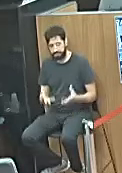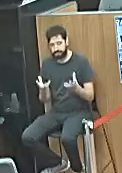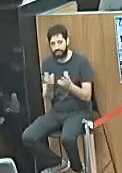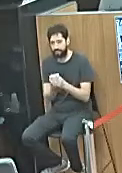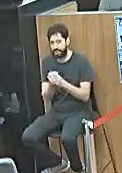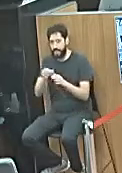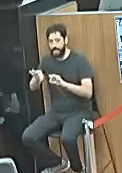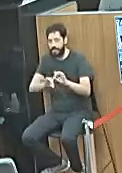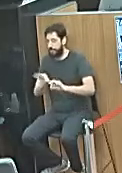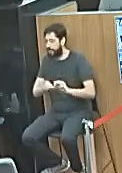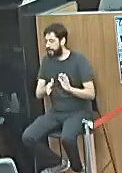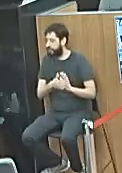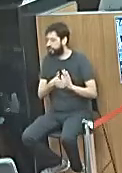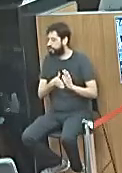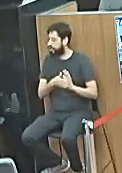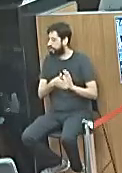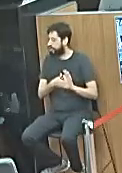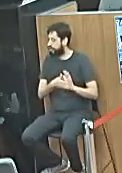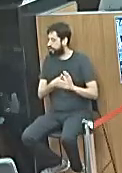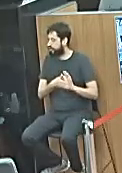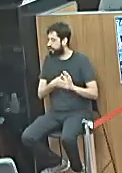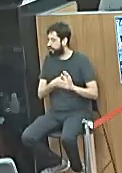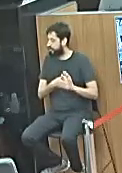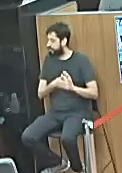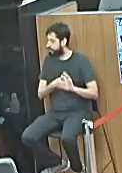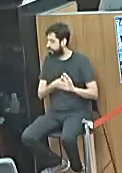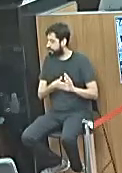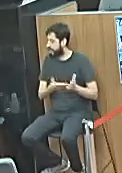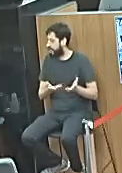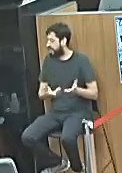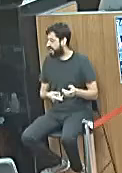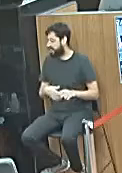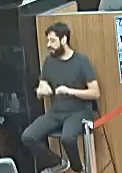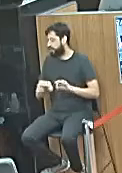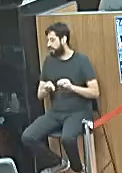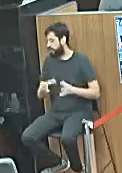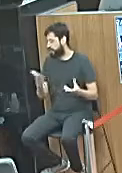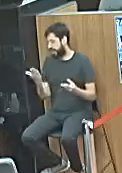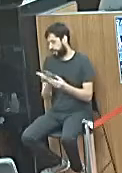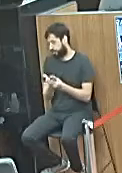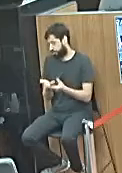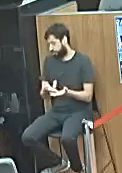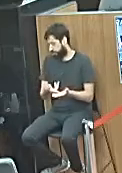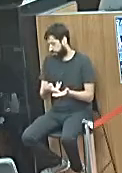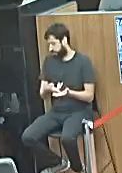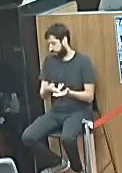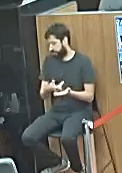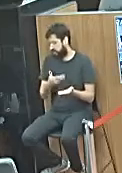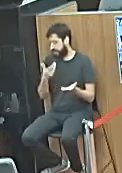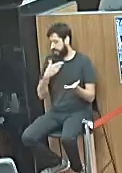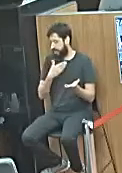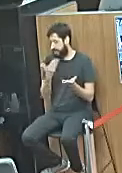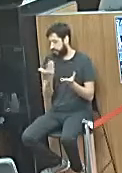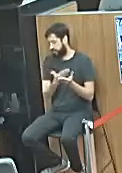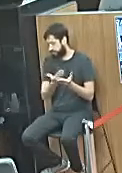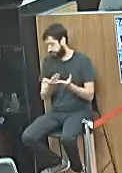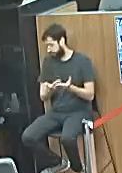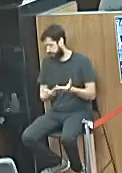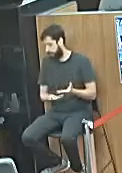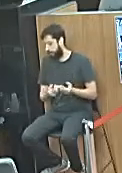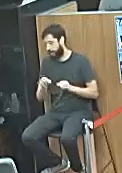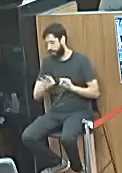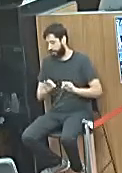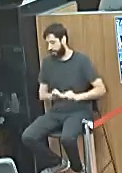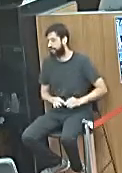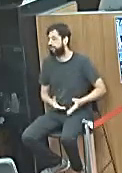governo identificou como demandas da sociedade e dentro dessa carteira existe hoje um projeto estratégico chamado